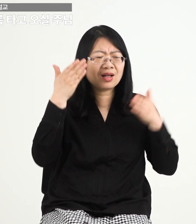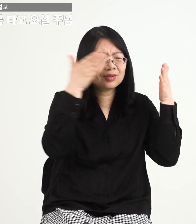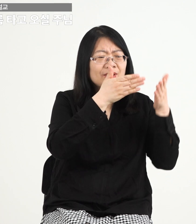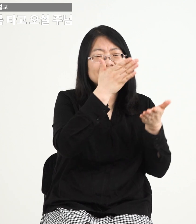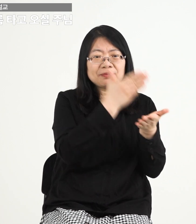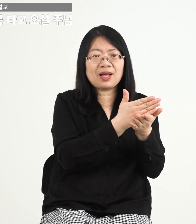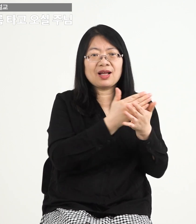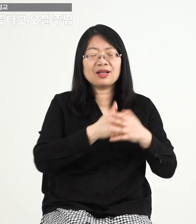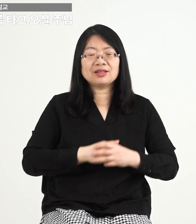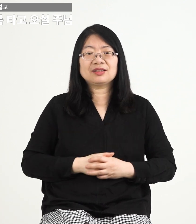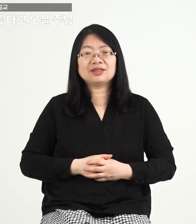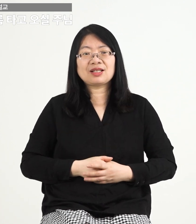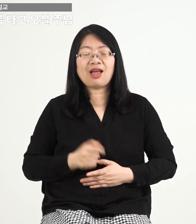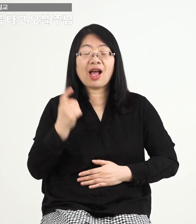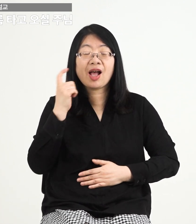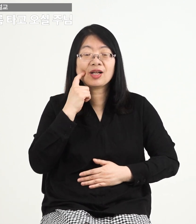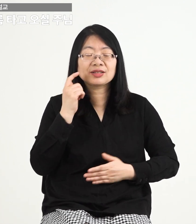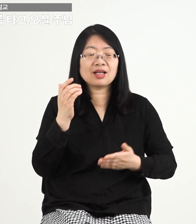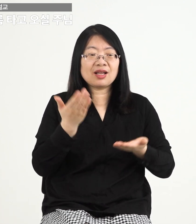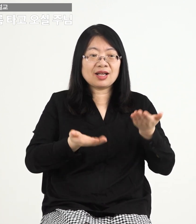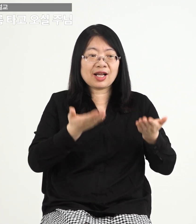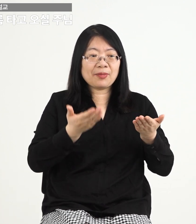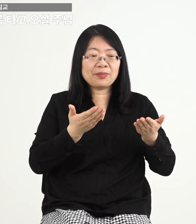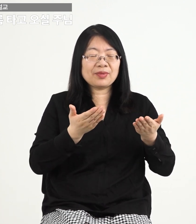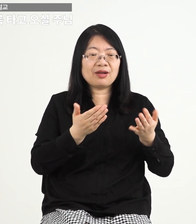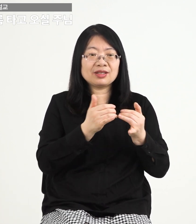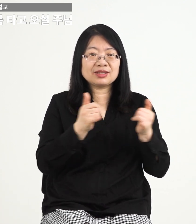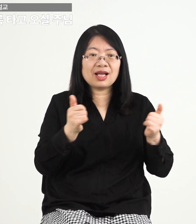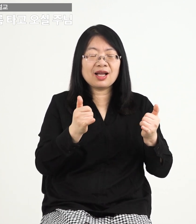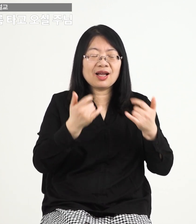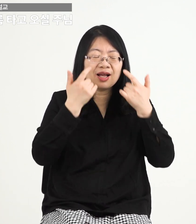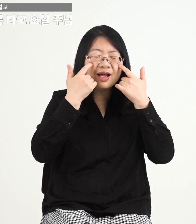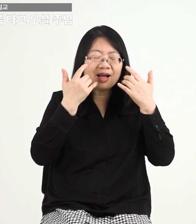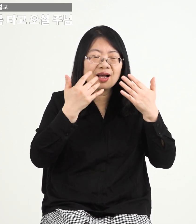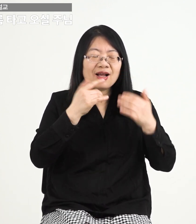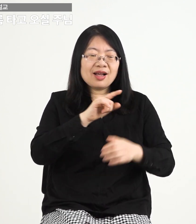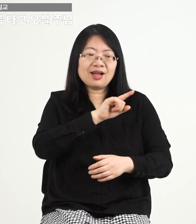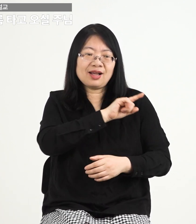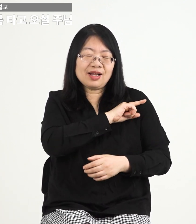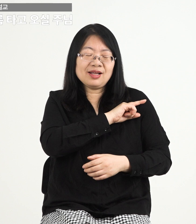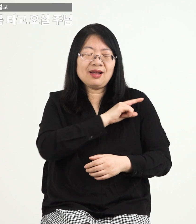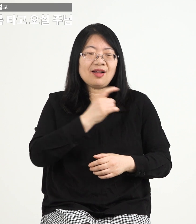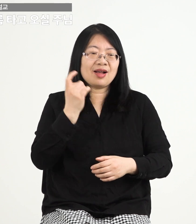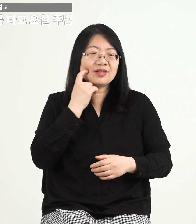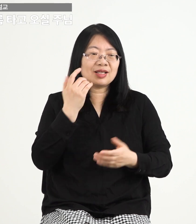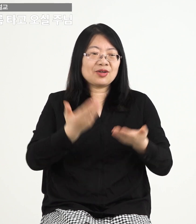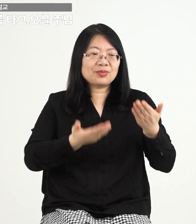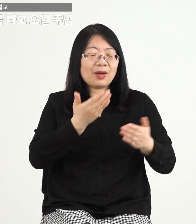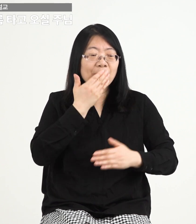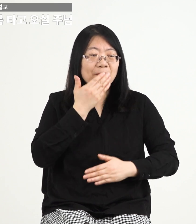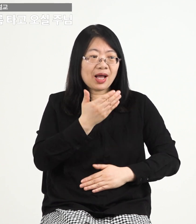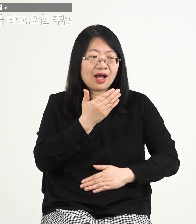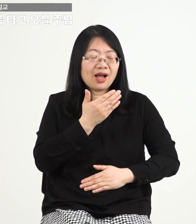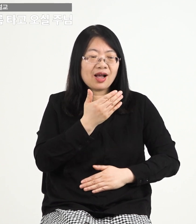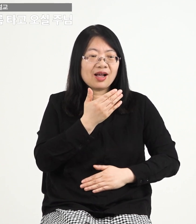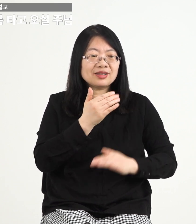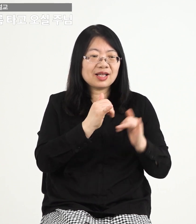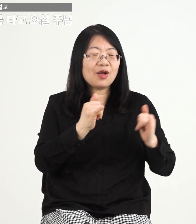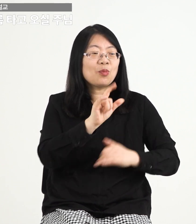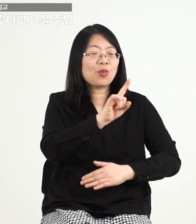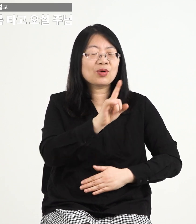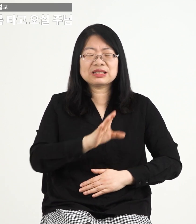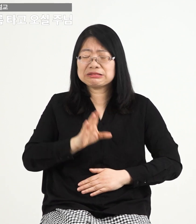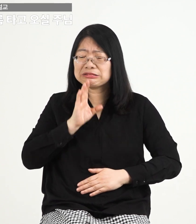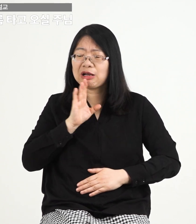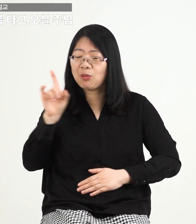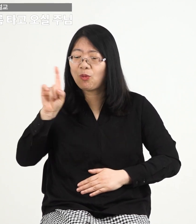여러분, 가짜 간별사들이 가장 확실하게 가짜 간별사가 되는 것은 진짜를 제대로 알면